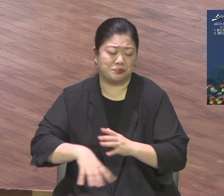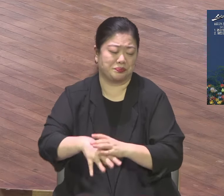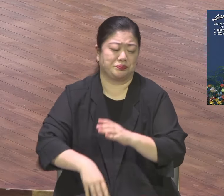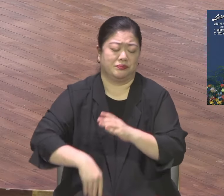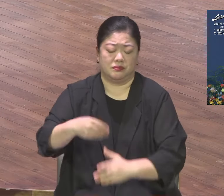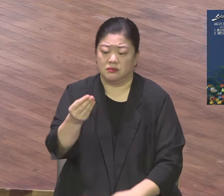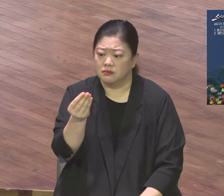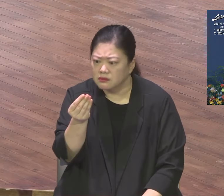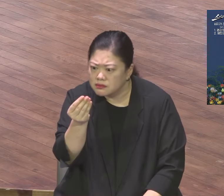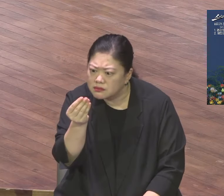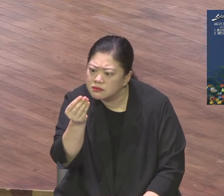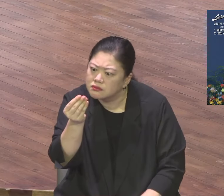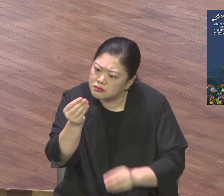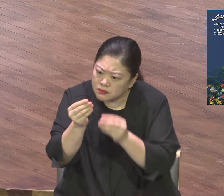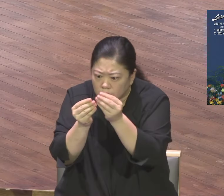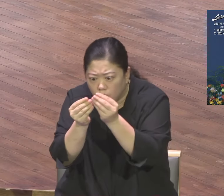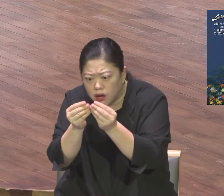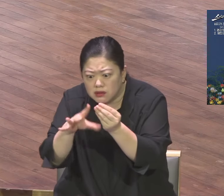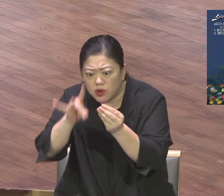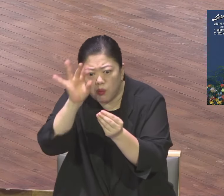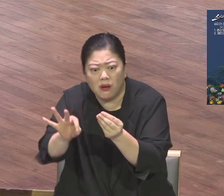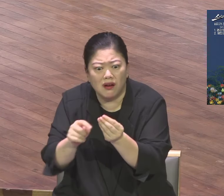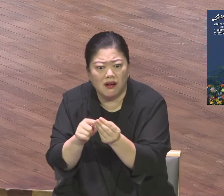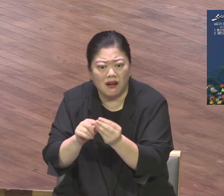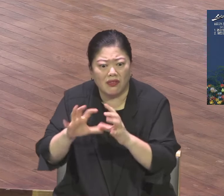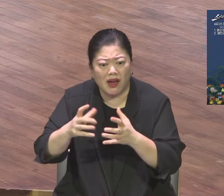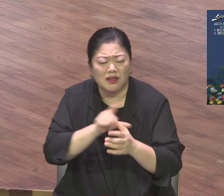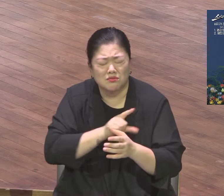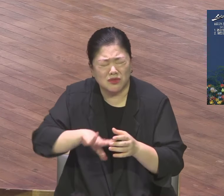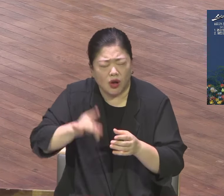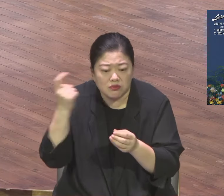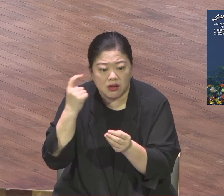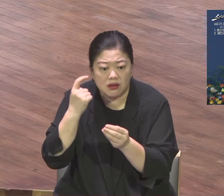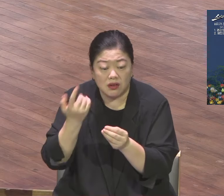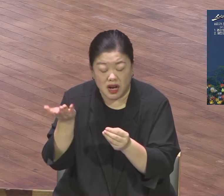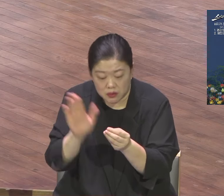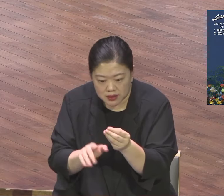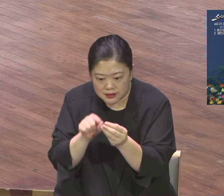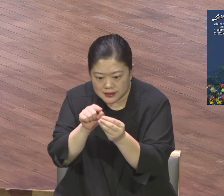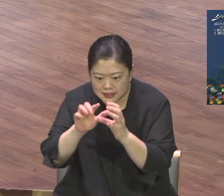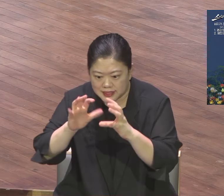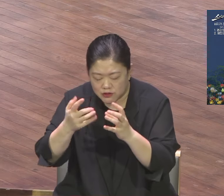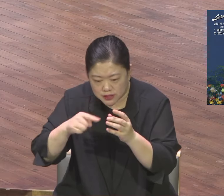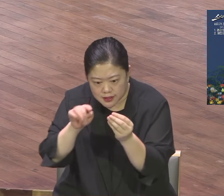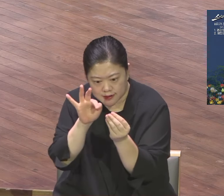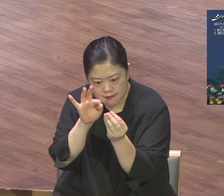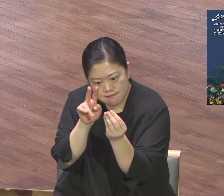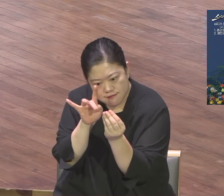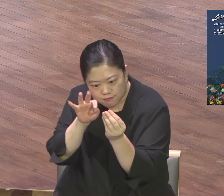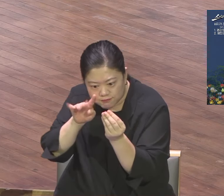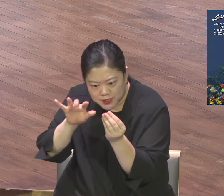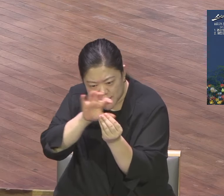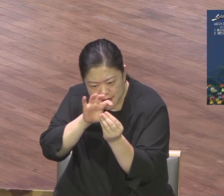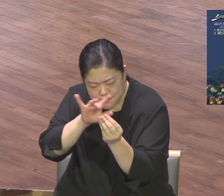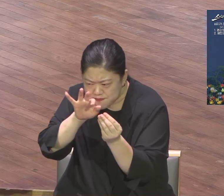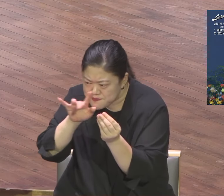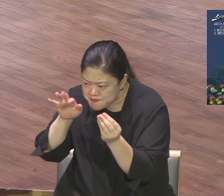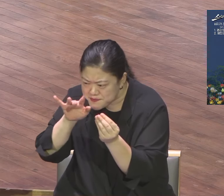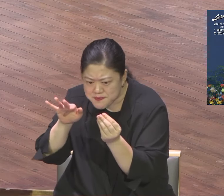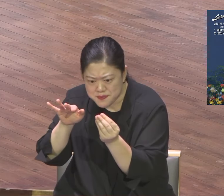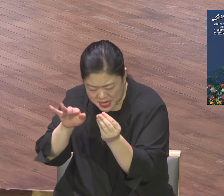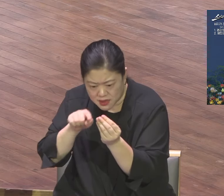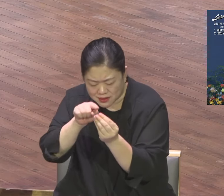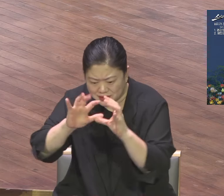하나님 앞에 이 나라가 복음화가 되게 달라고 하나님 위에서 보실 때 얼마나 기뻐하시겠어요.